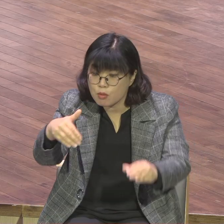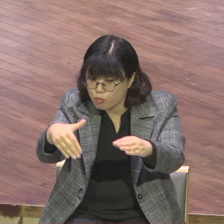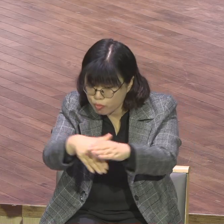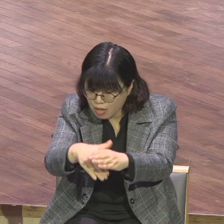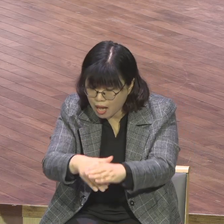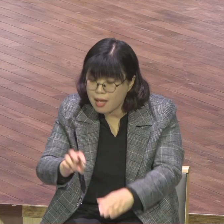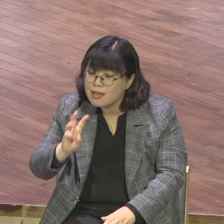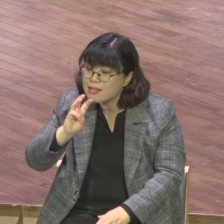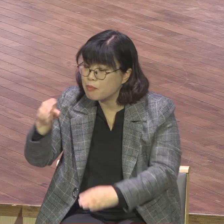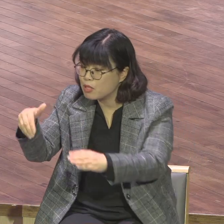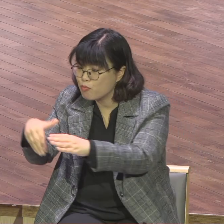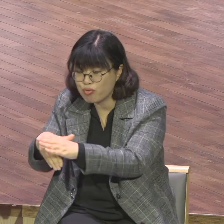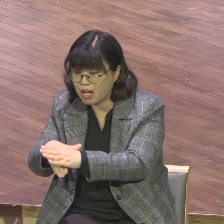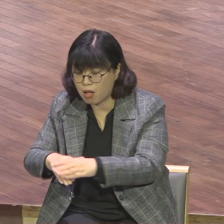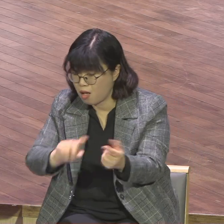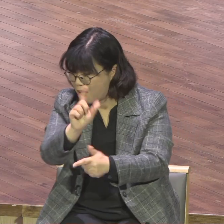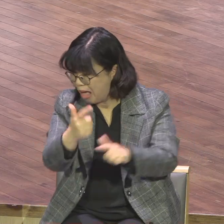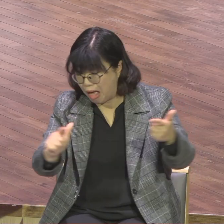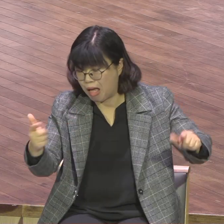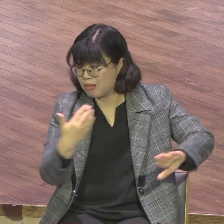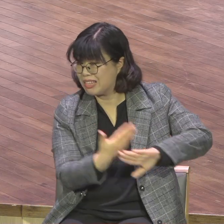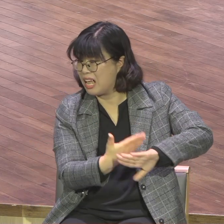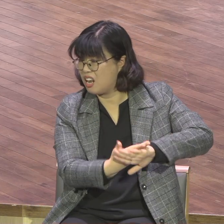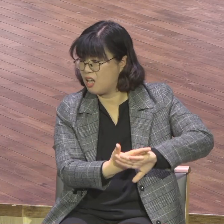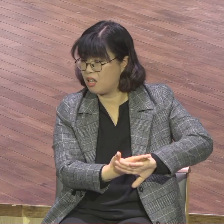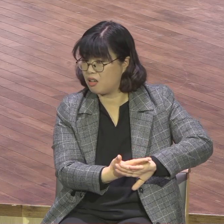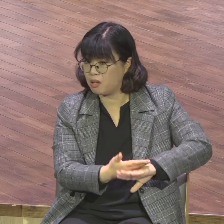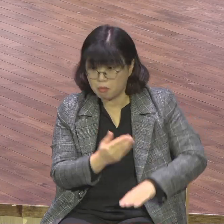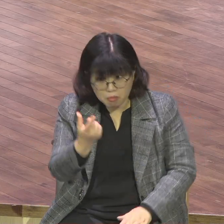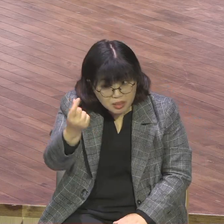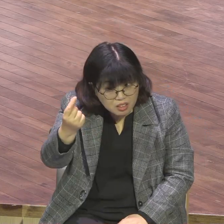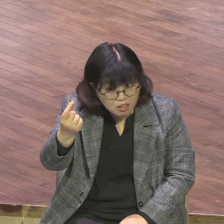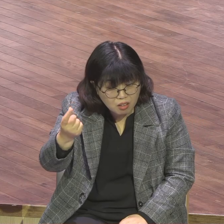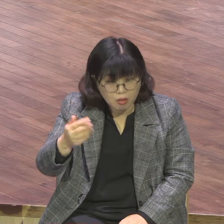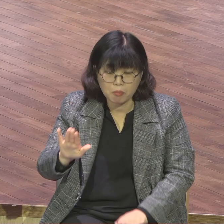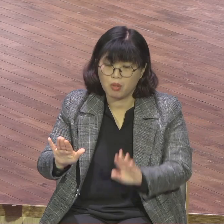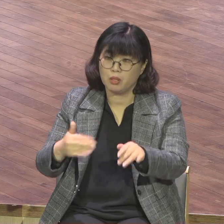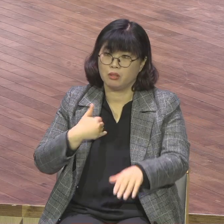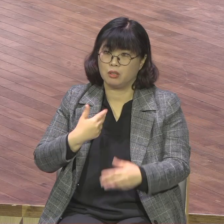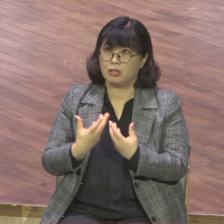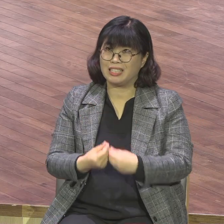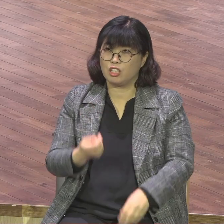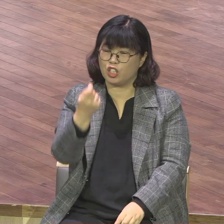나이 50, 60, 70대 버리면요 광고도 못 알아들어요. 뭔 광고지?